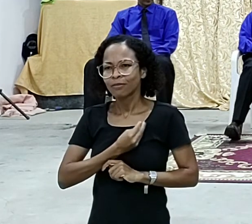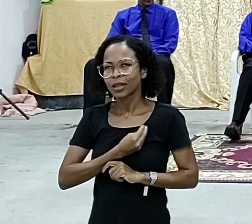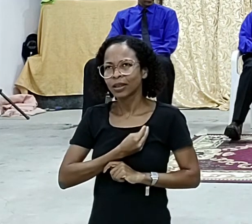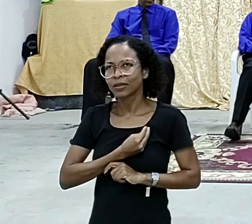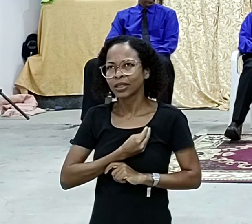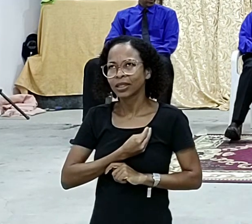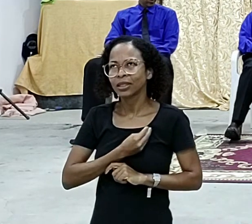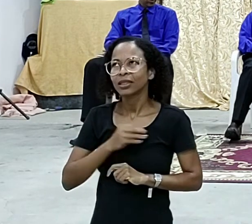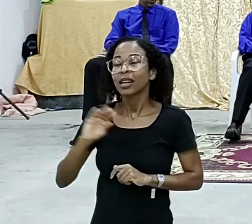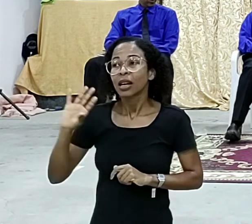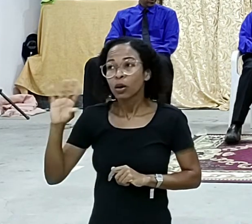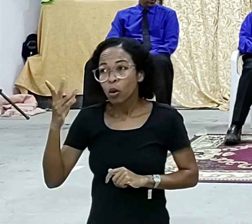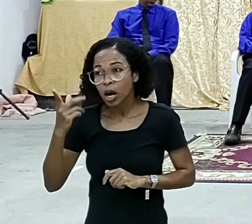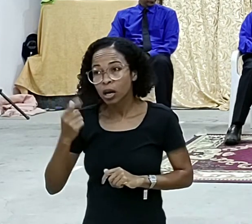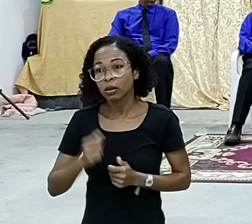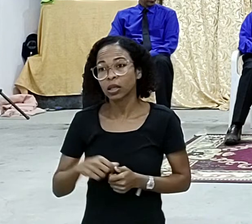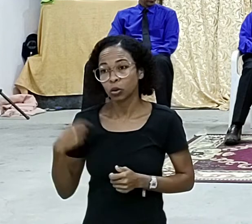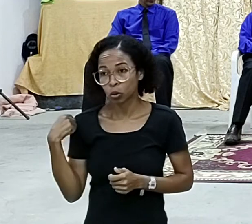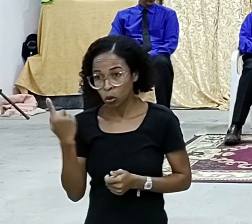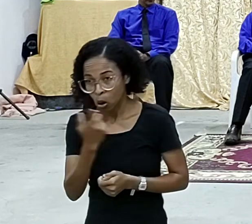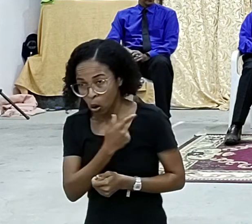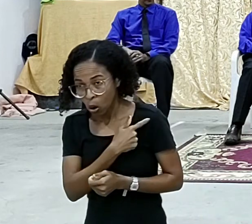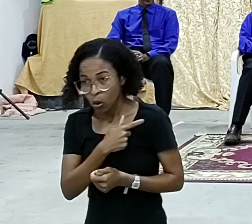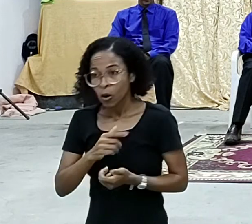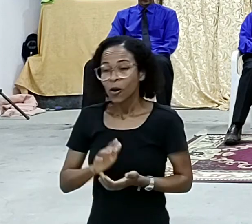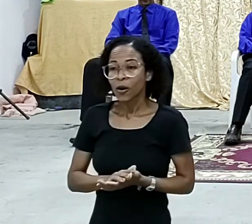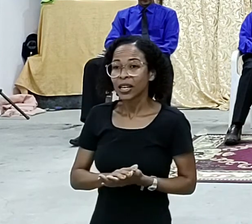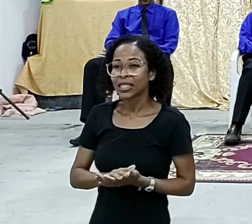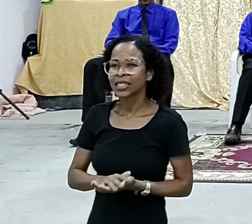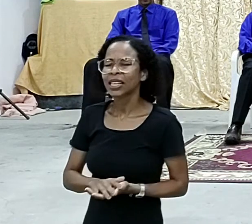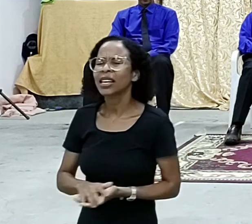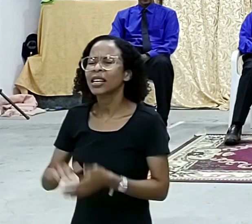posição correta de servo,